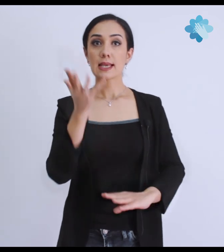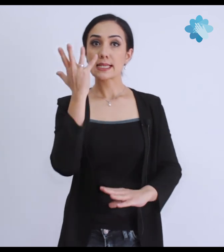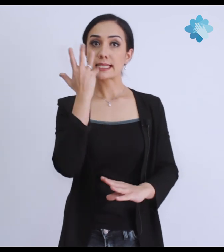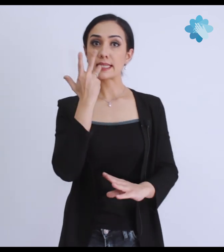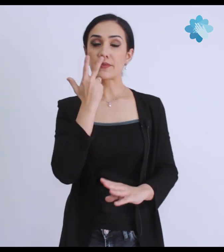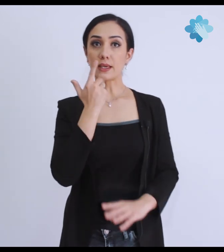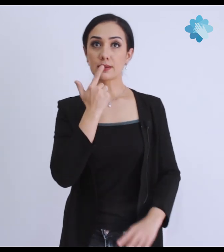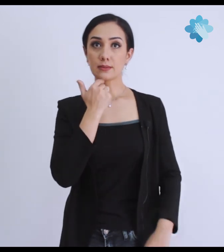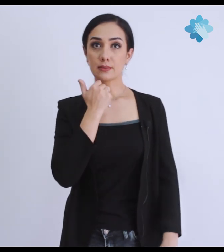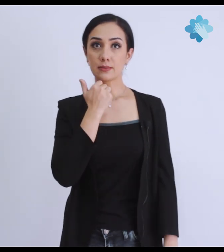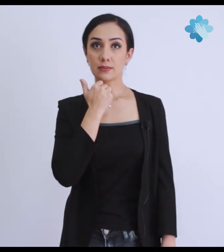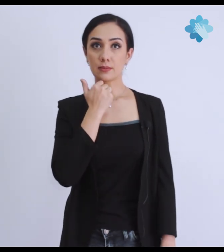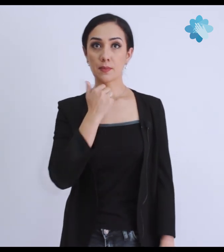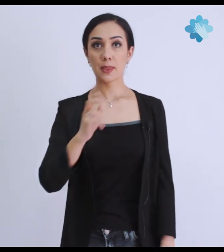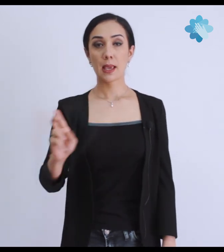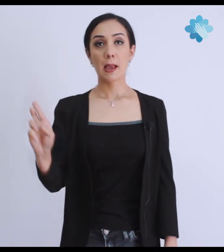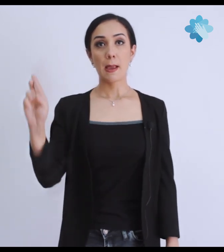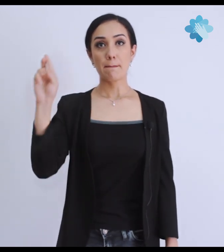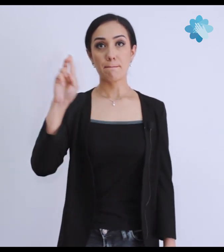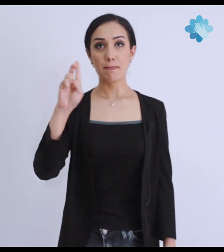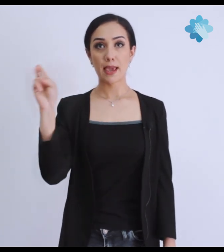цвет белый